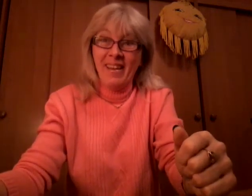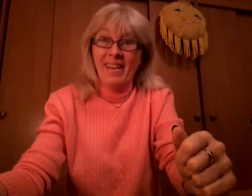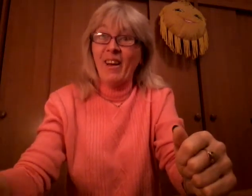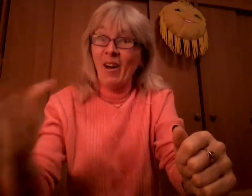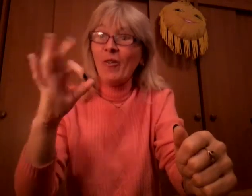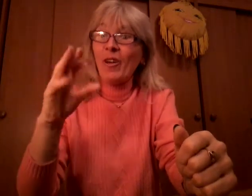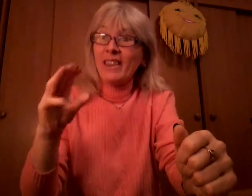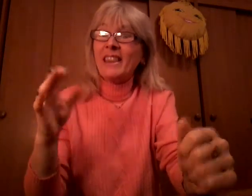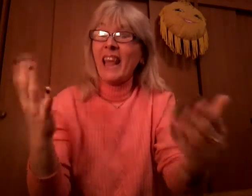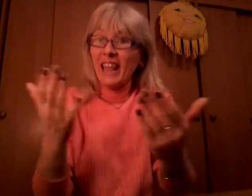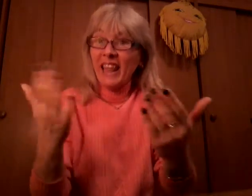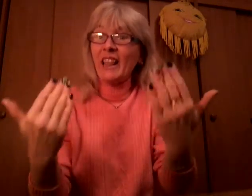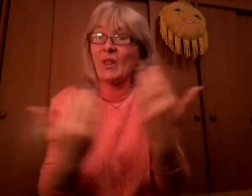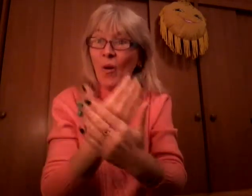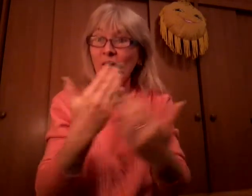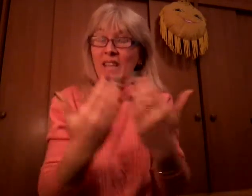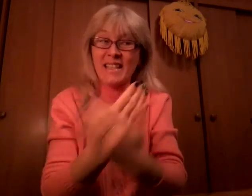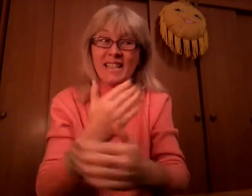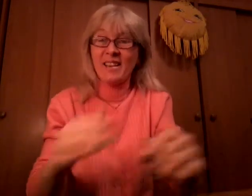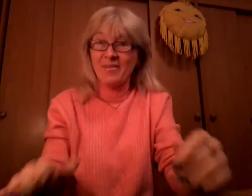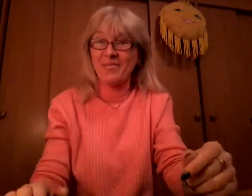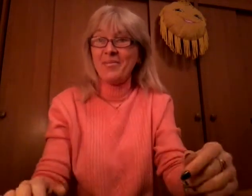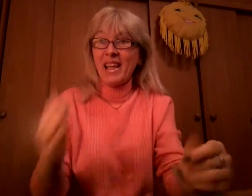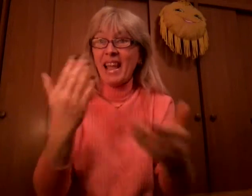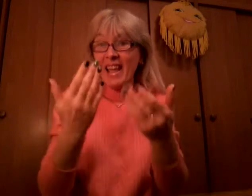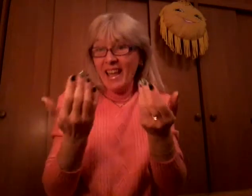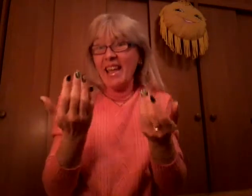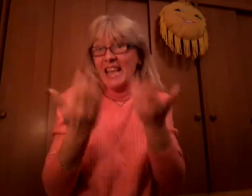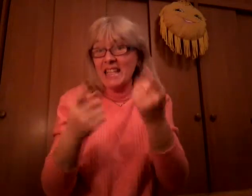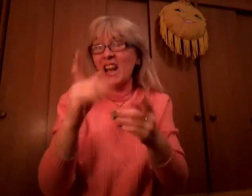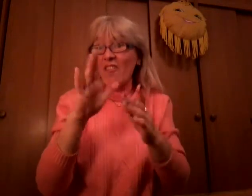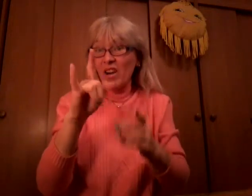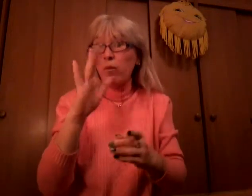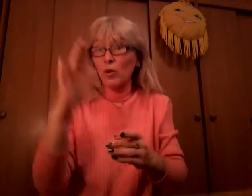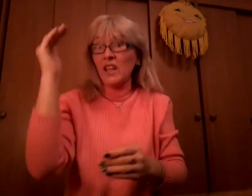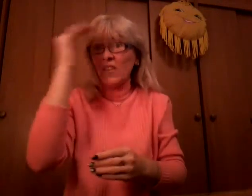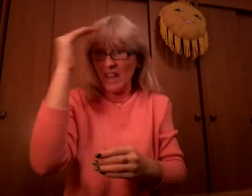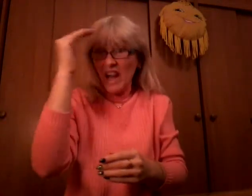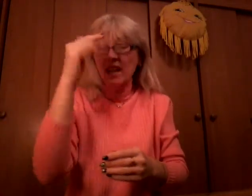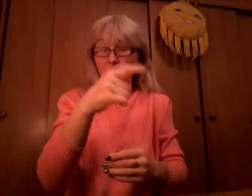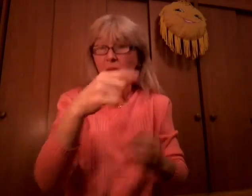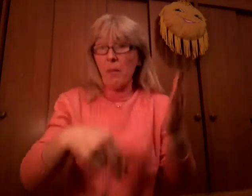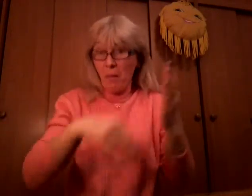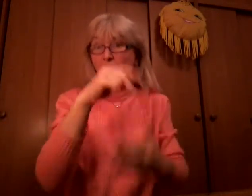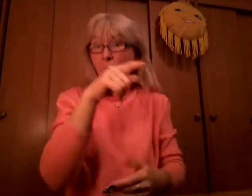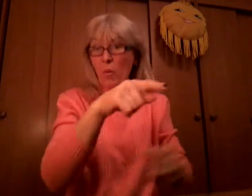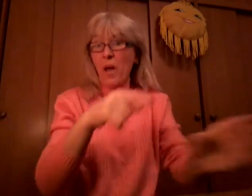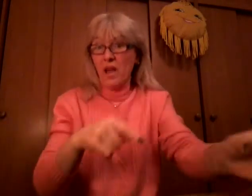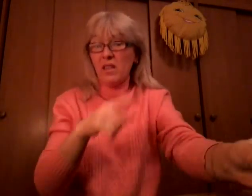Вот такие номер здесь. Если вы будете в трассе покупать